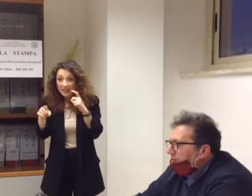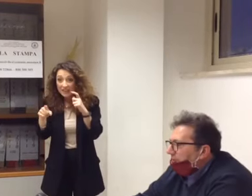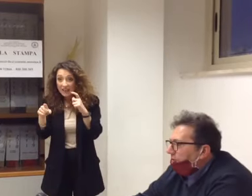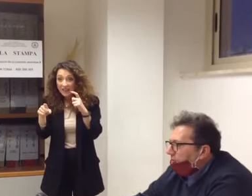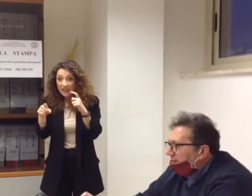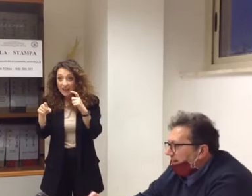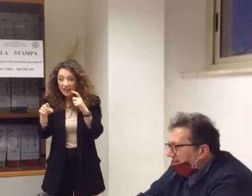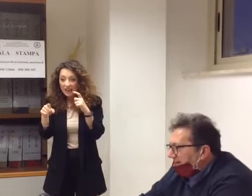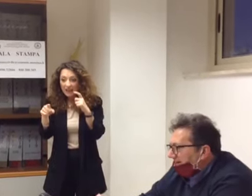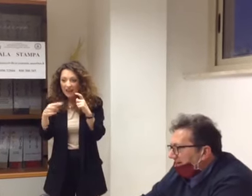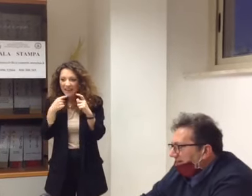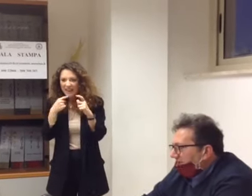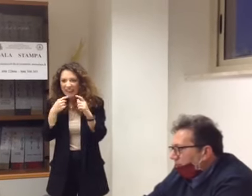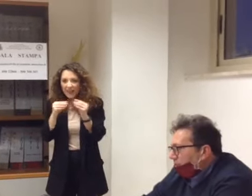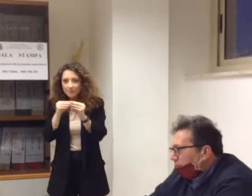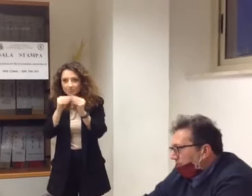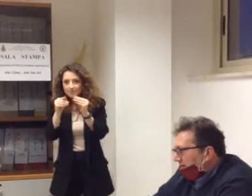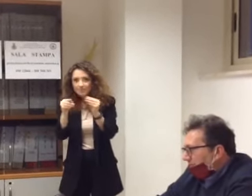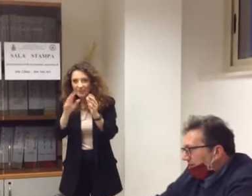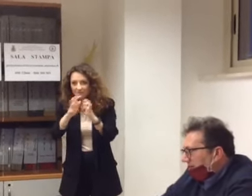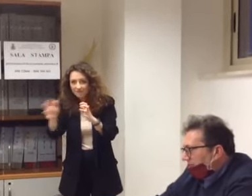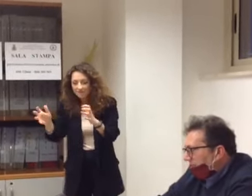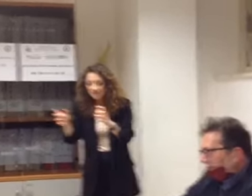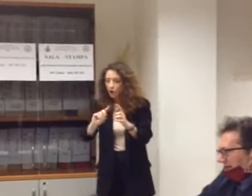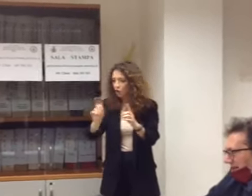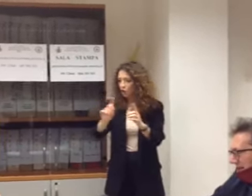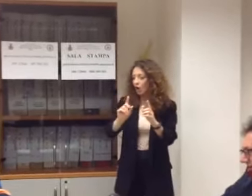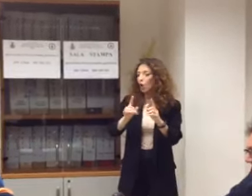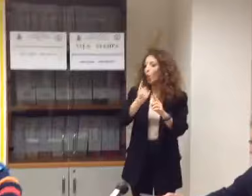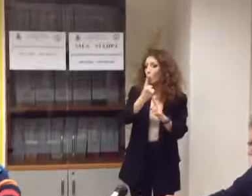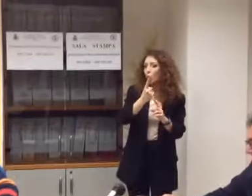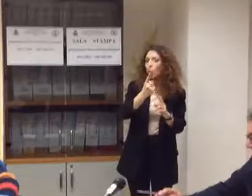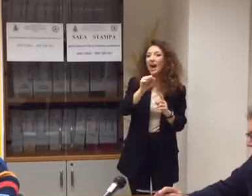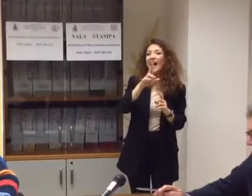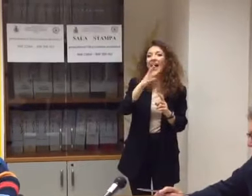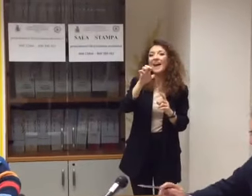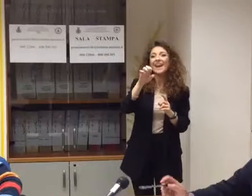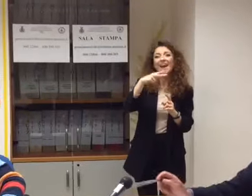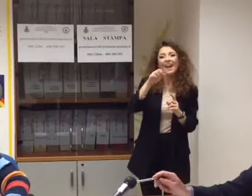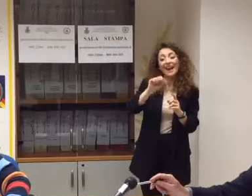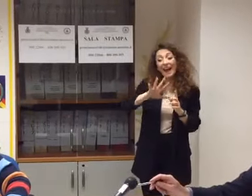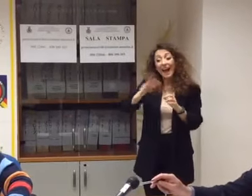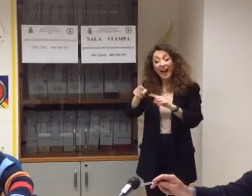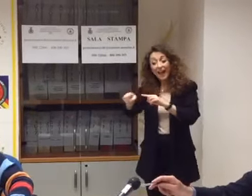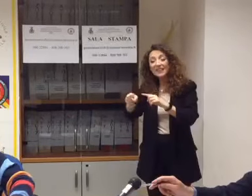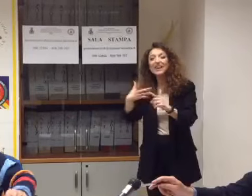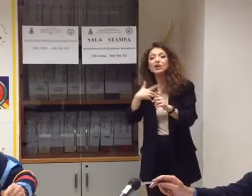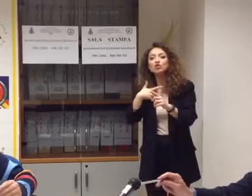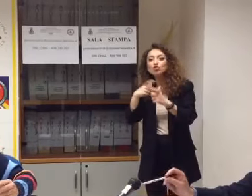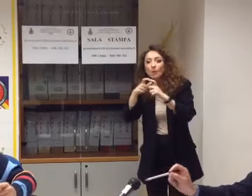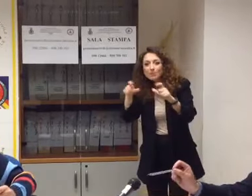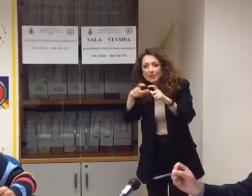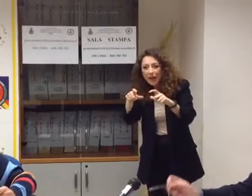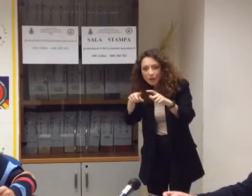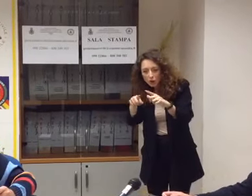autrici? No, quelle varie sono due, una è la signora Rena, l'altra è una donazione che è arrivata stamattina, c'è un